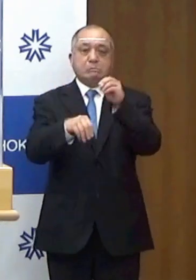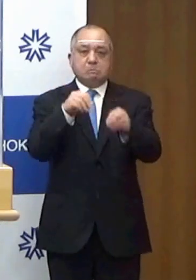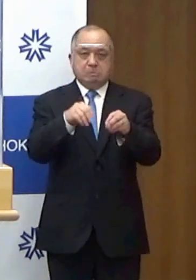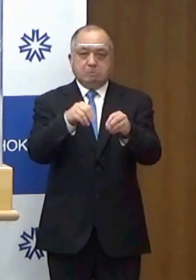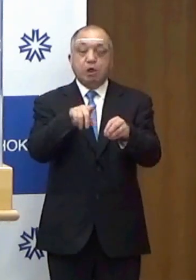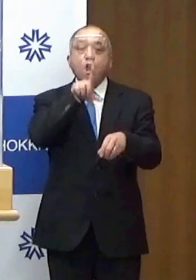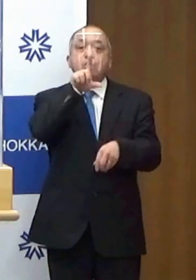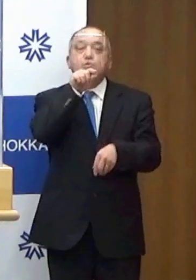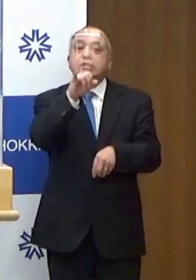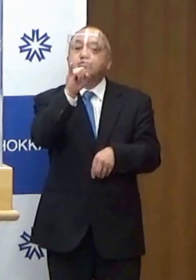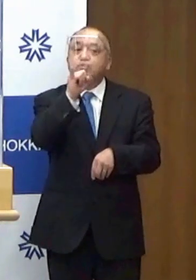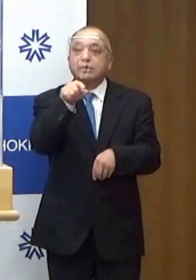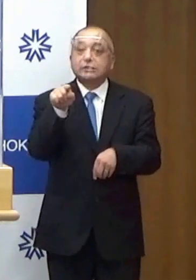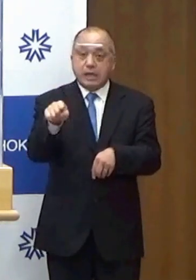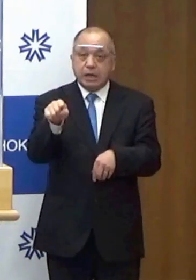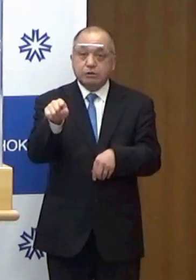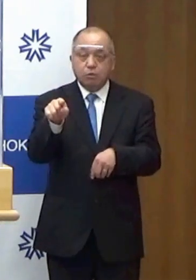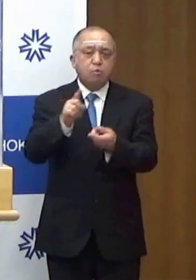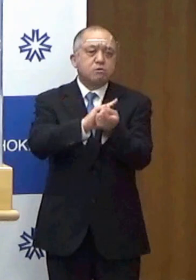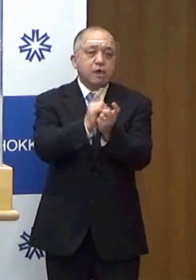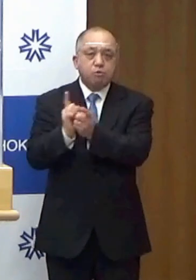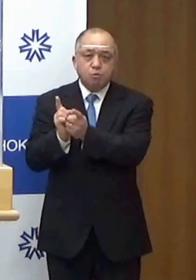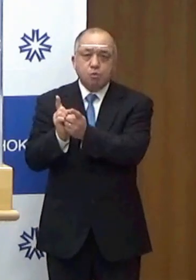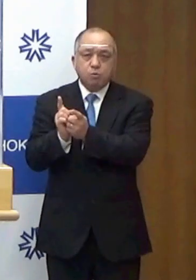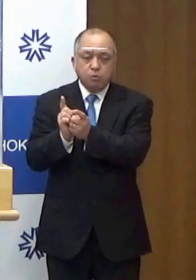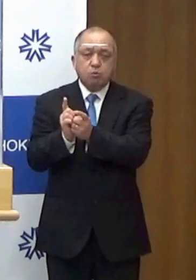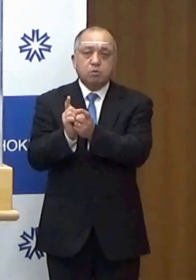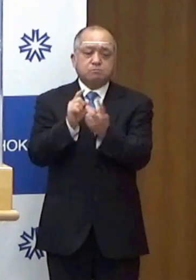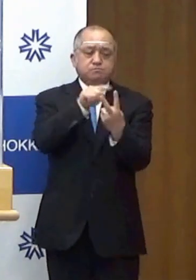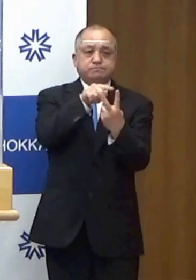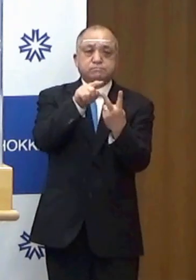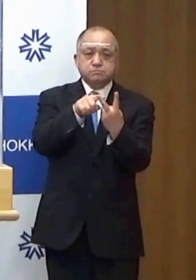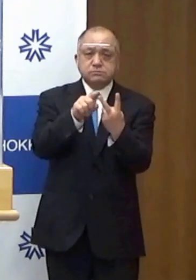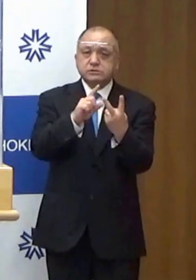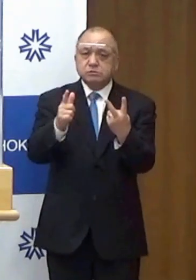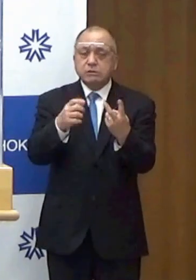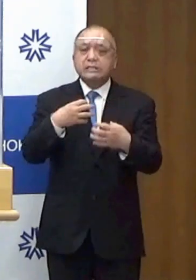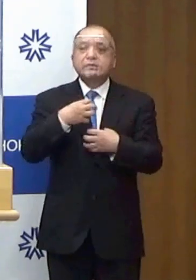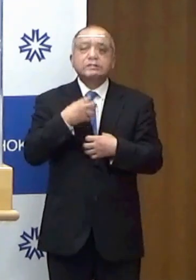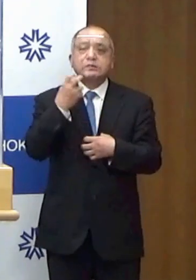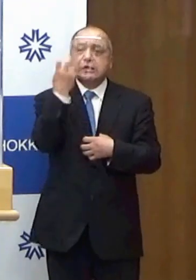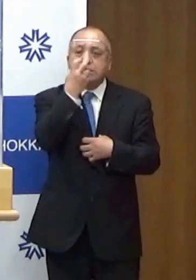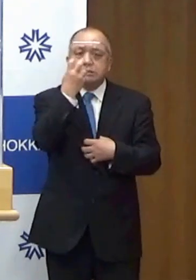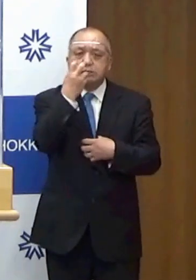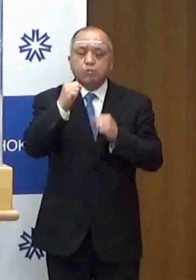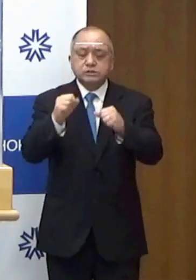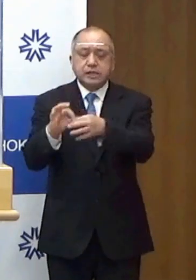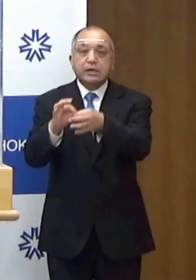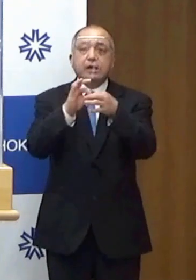性鳥インフルエンザへの対応などこの危機管理に万全を期しなが